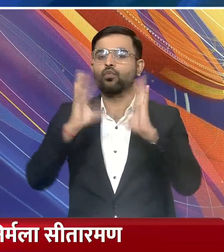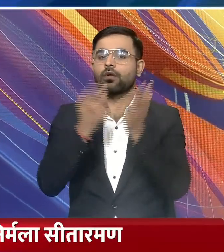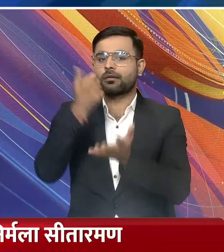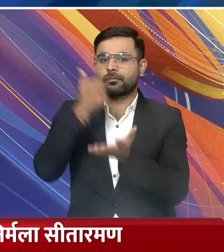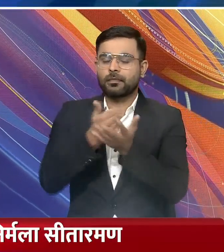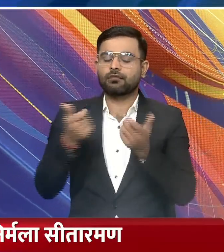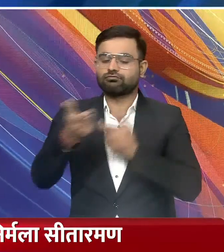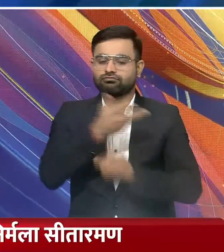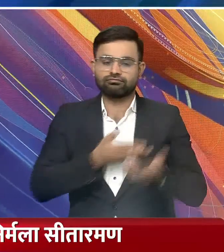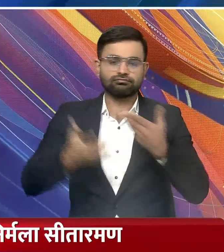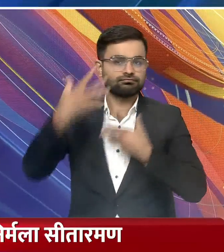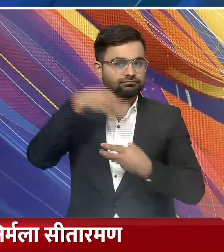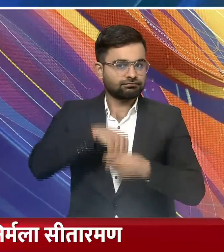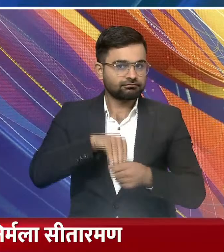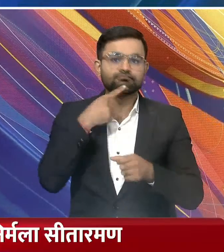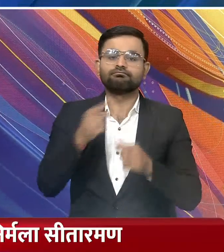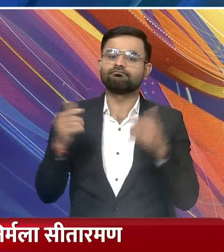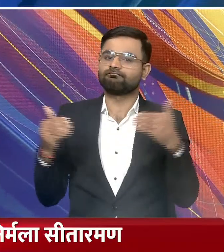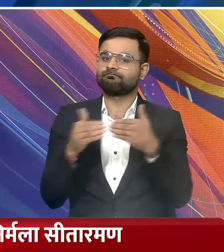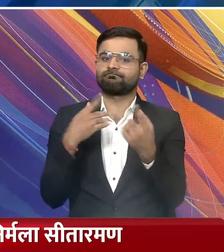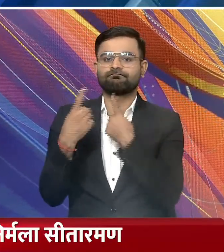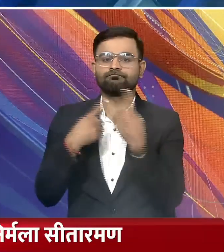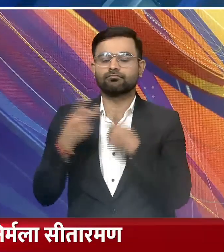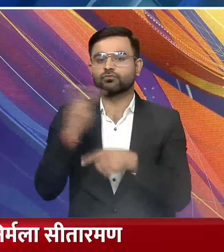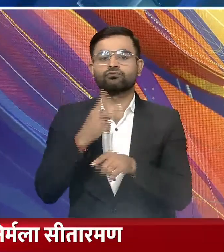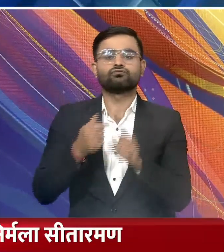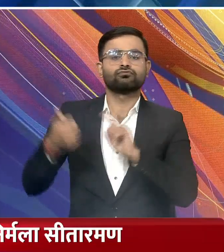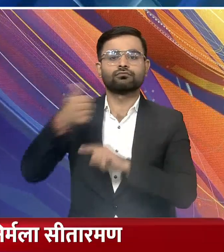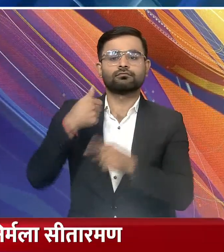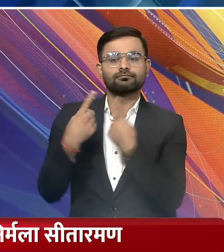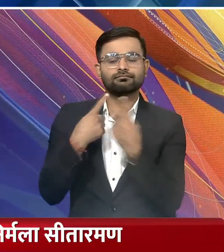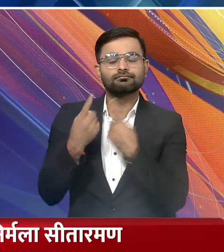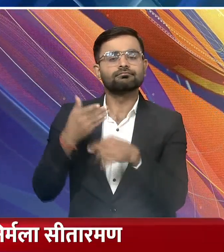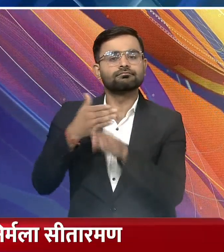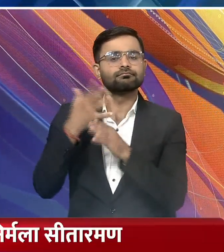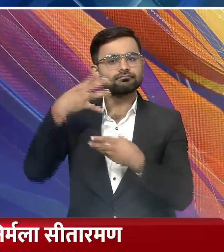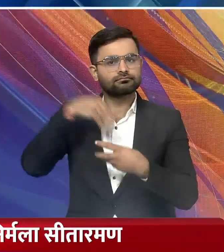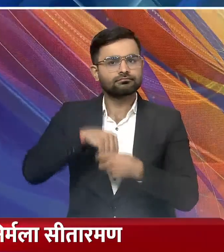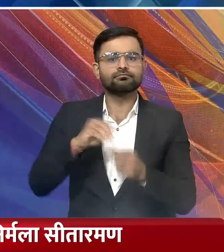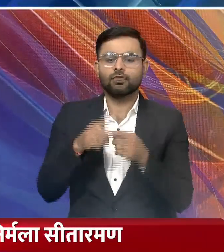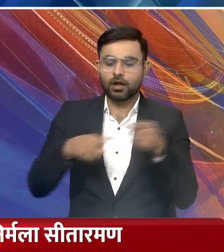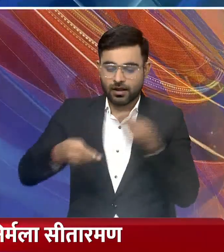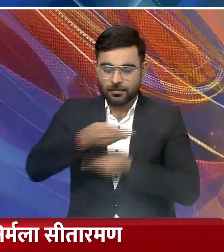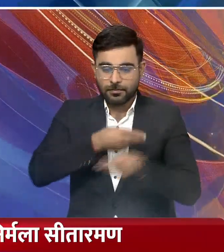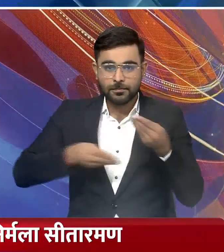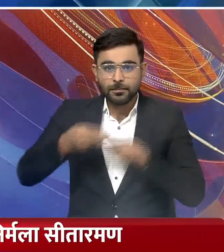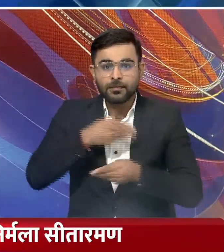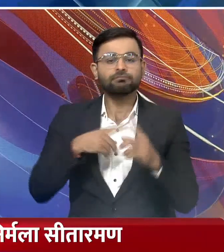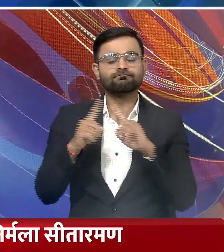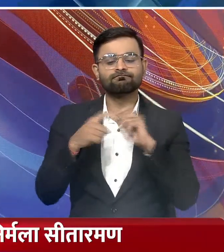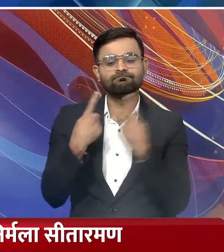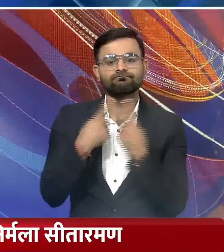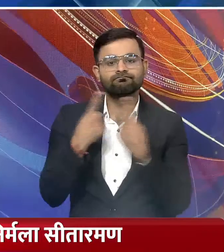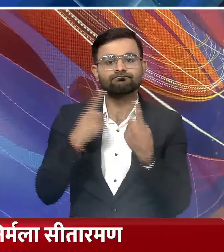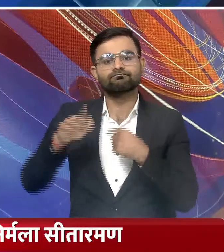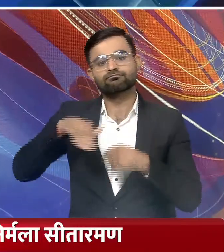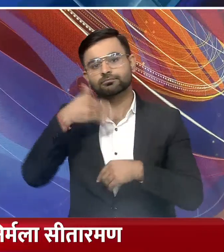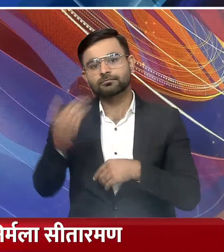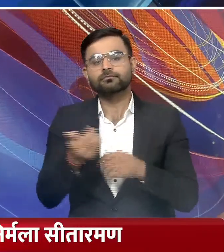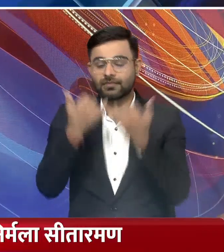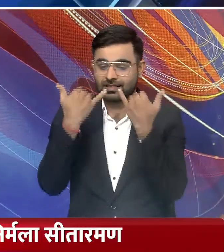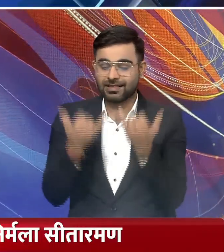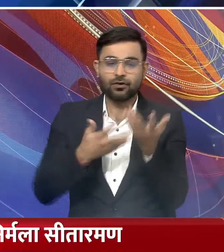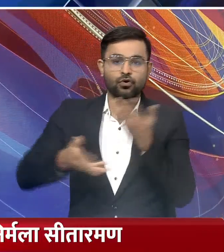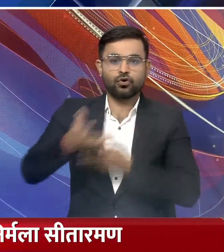समकक्ष जेनेट येलेन से की मुलाकात। दोनों नेताओं ने आपसी हितों और आर्थिक स्थिति पर चर्चा करने के साथ